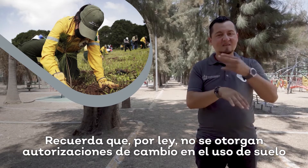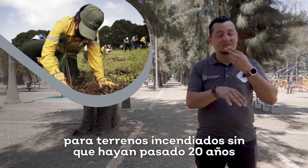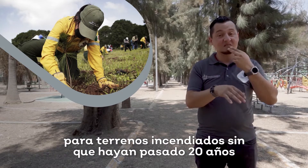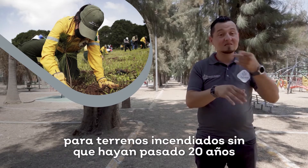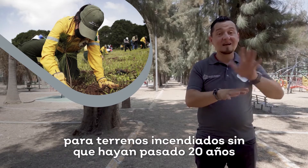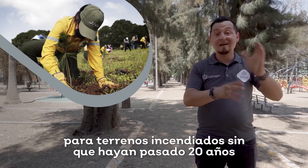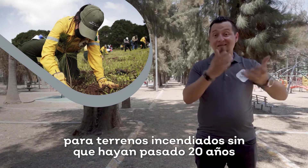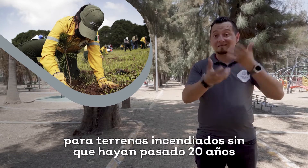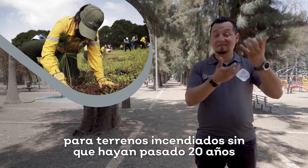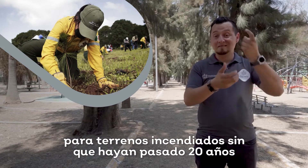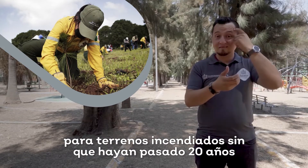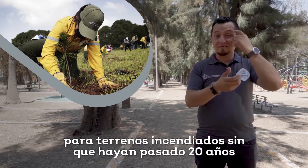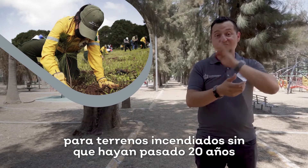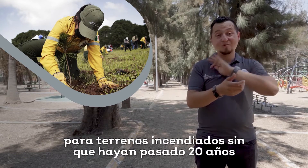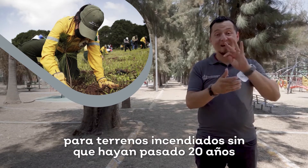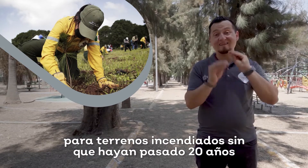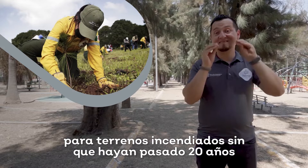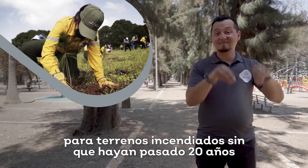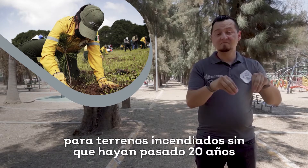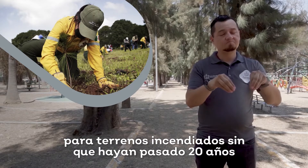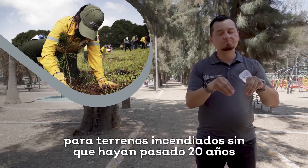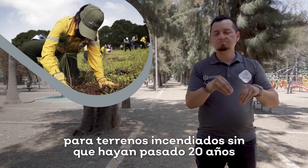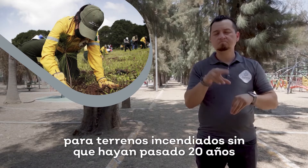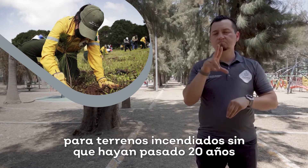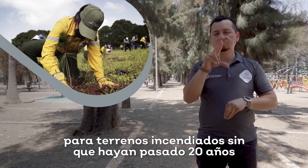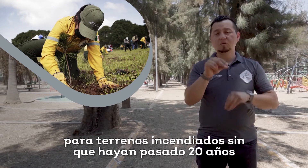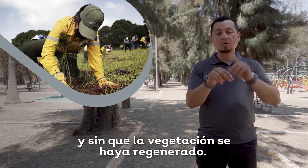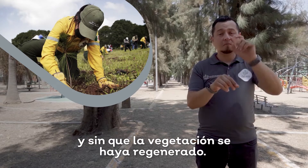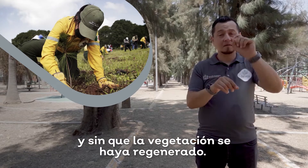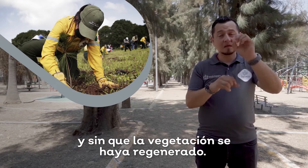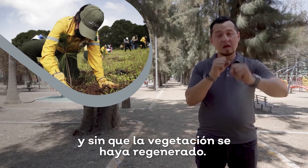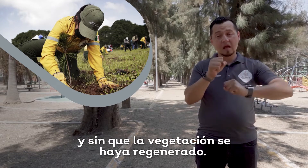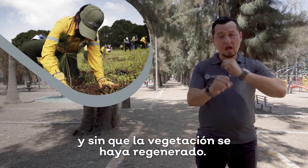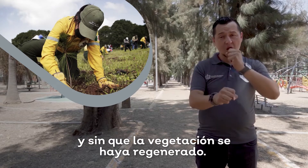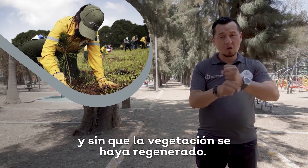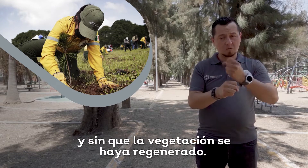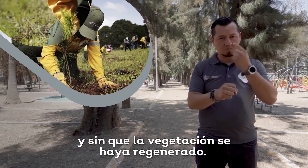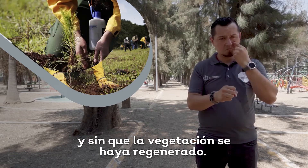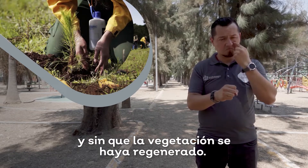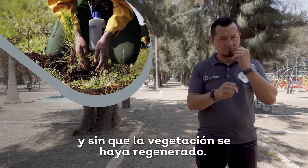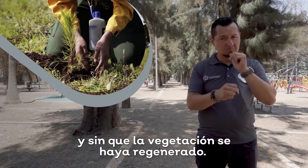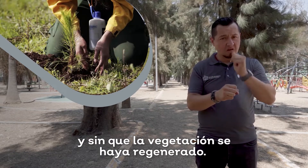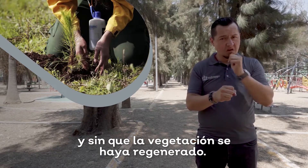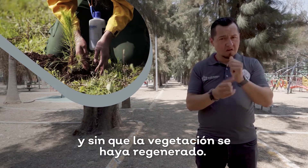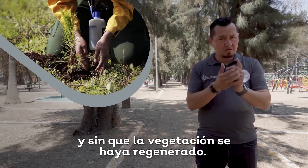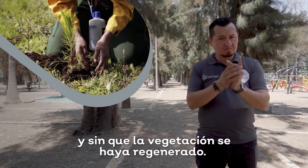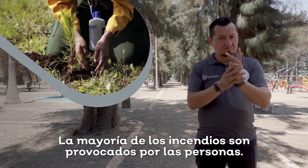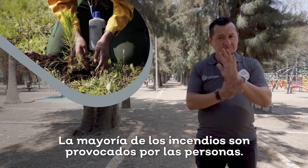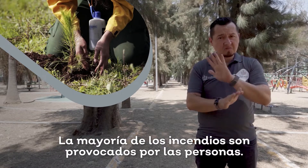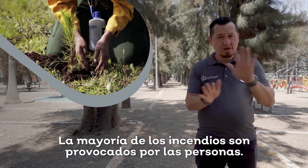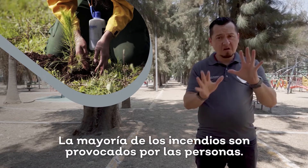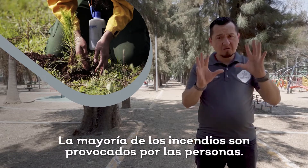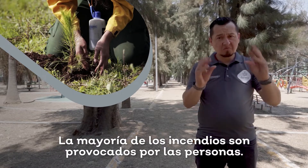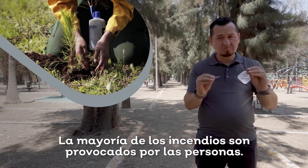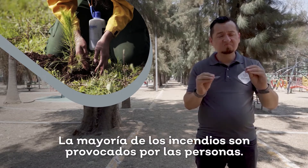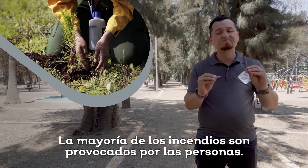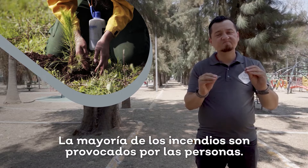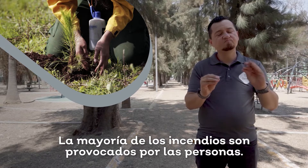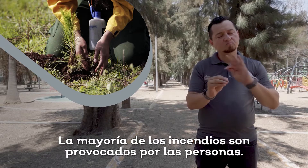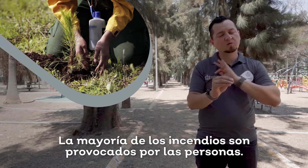para terrenos incendiados sin que hayan pasado 20 años y sin que la vegetación se haya regenerado. La mayoría de los incendios son